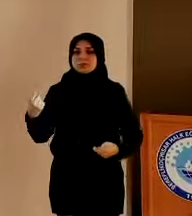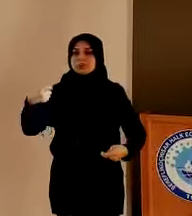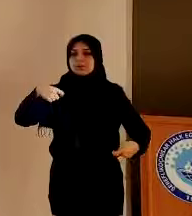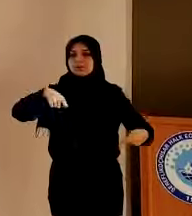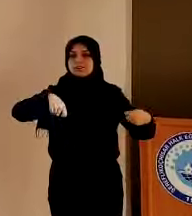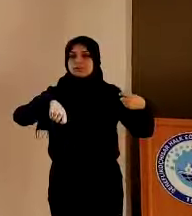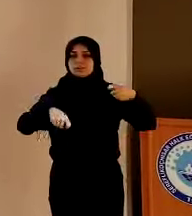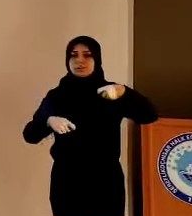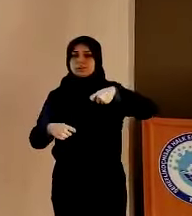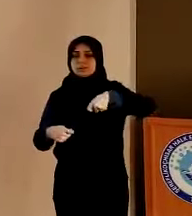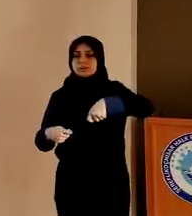çaydanlık,